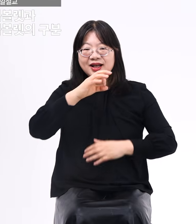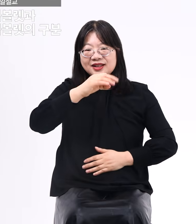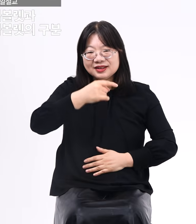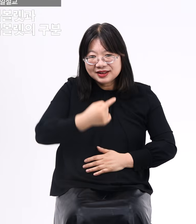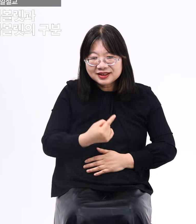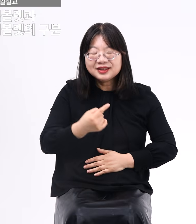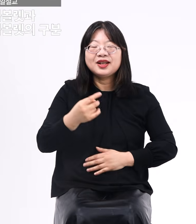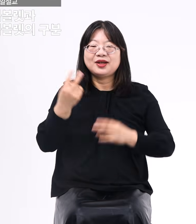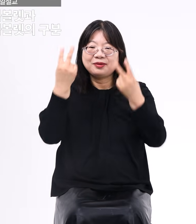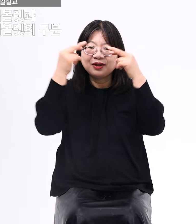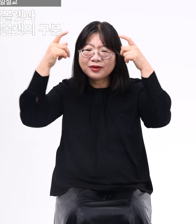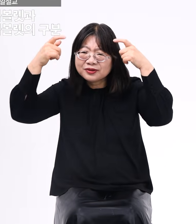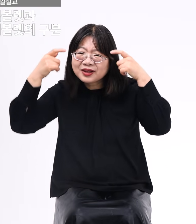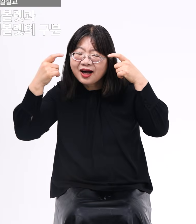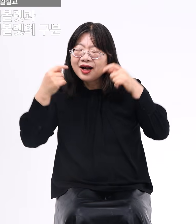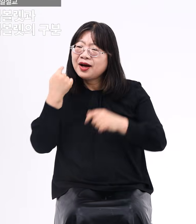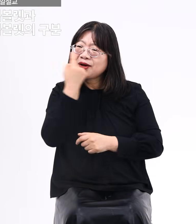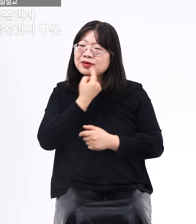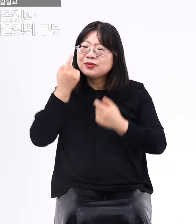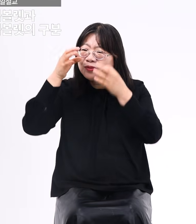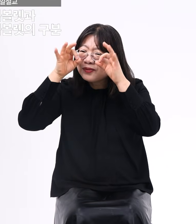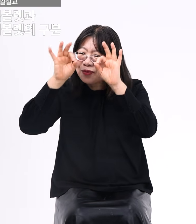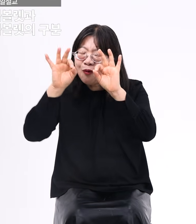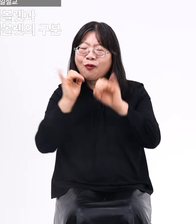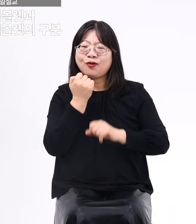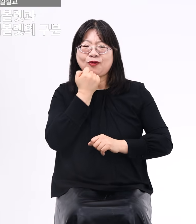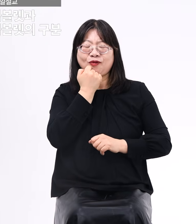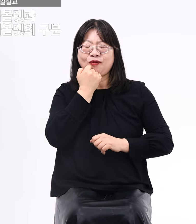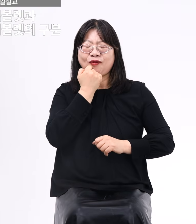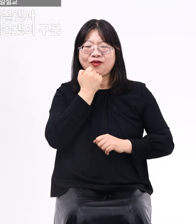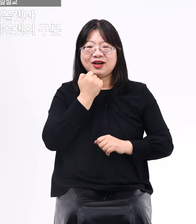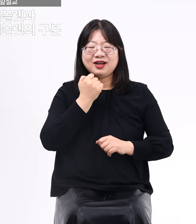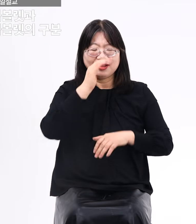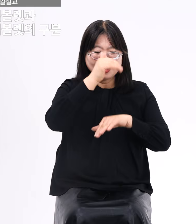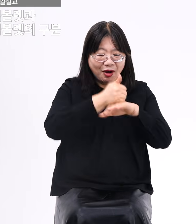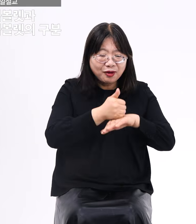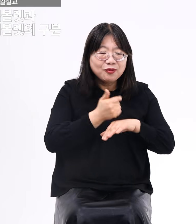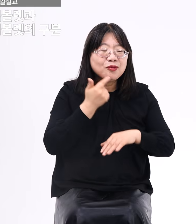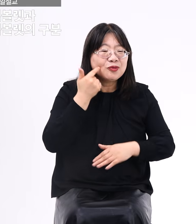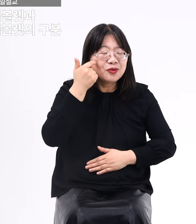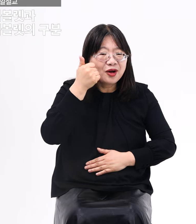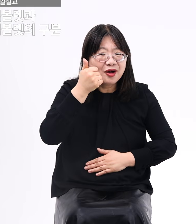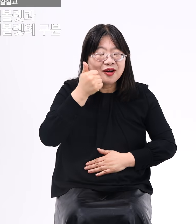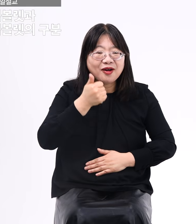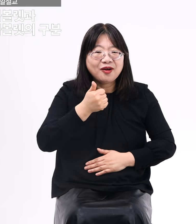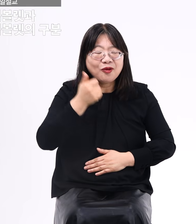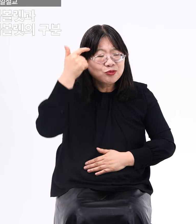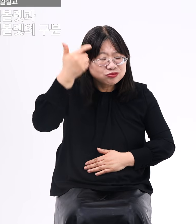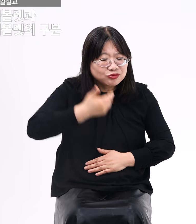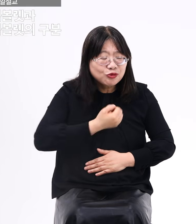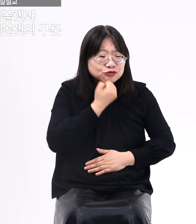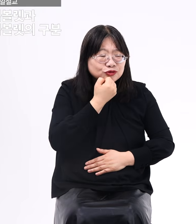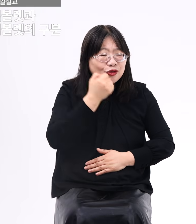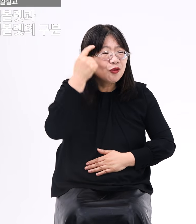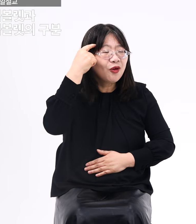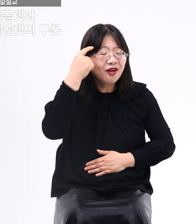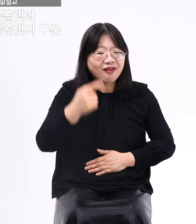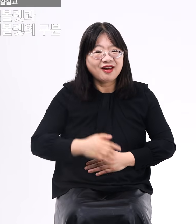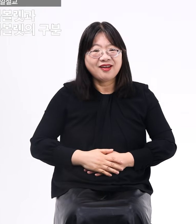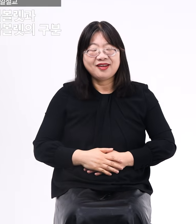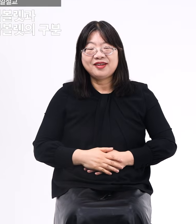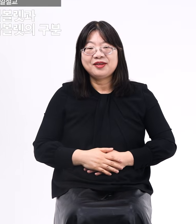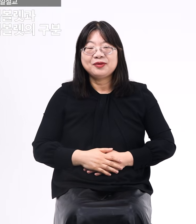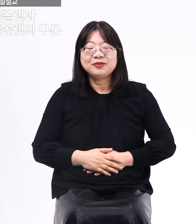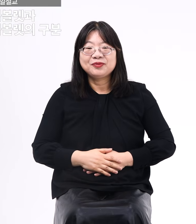면류관 내 입을 보고 얼마나 웃기는지 그래서 혼자 터졌어요. 그랬더니 나중에 목사님이 왜 웃었냐요.